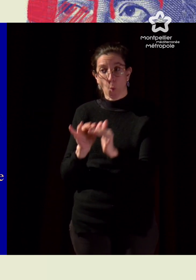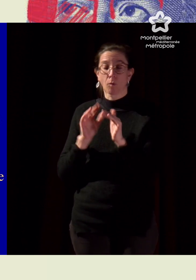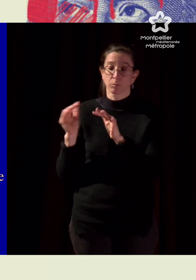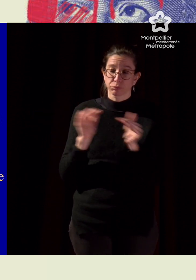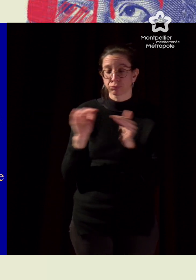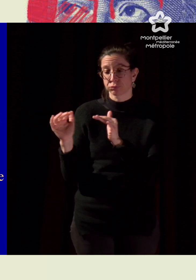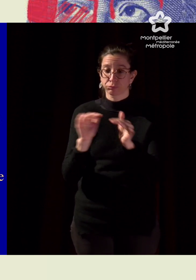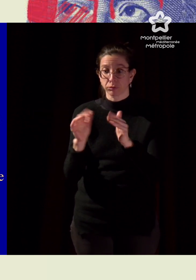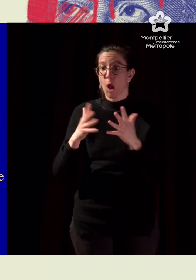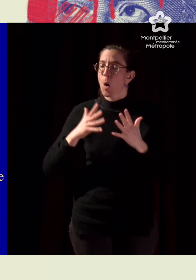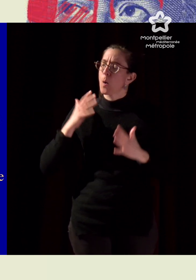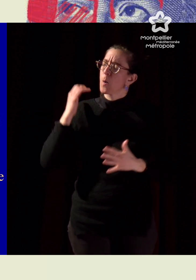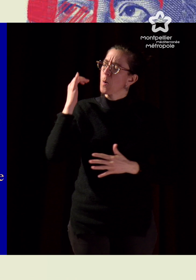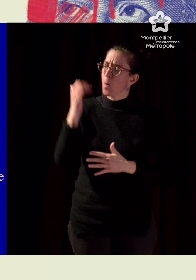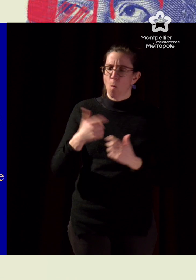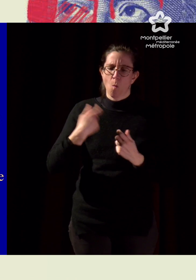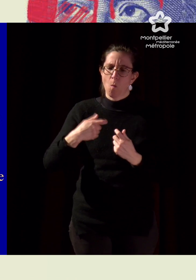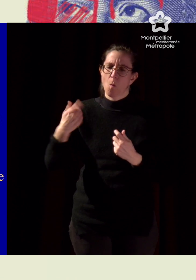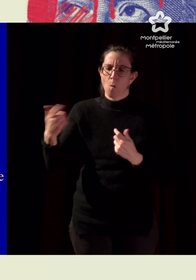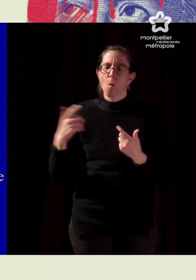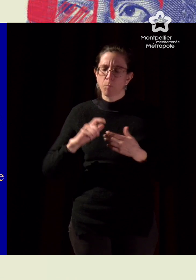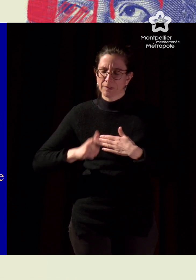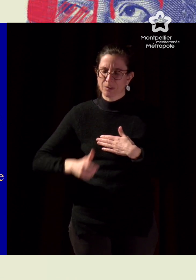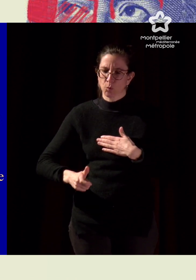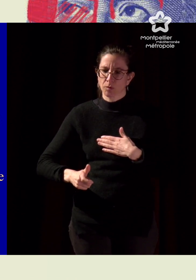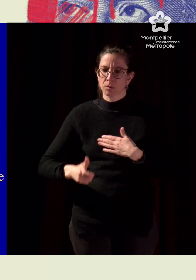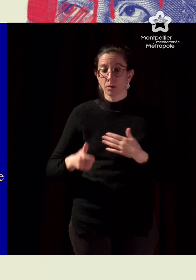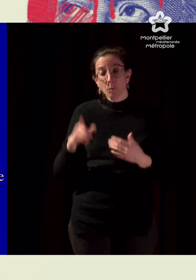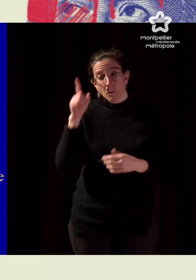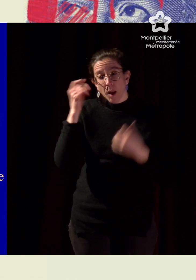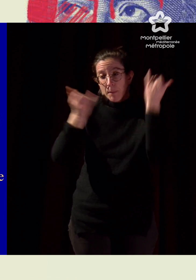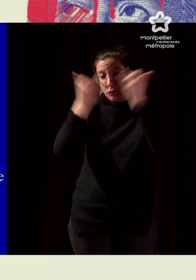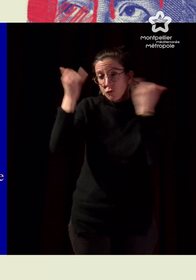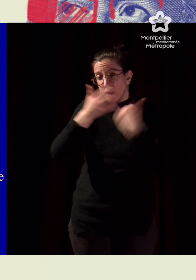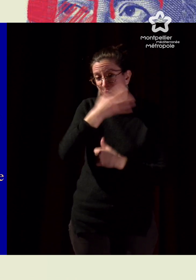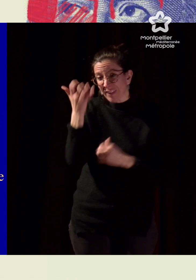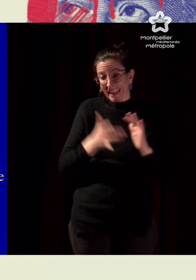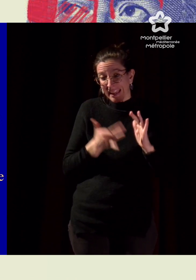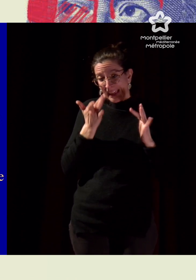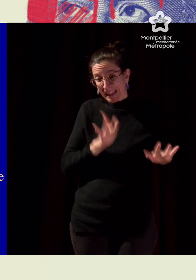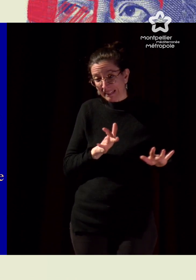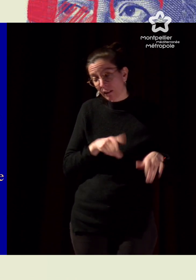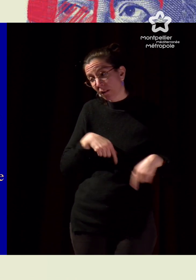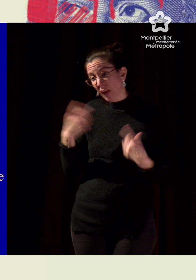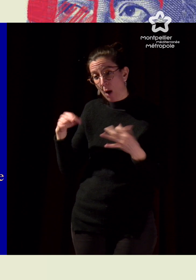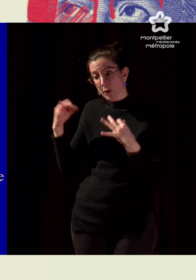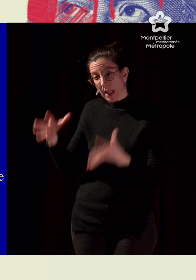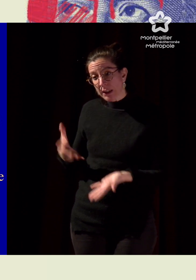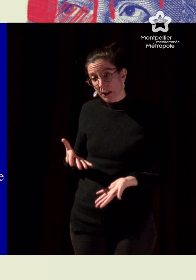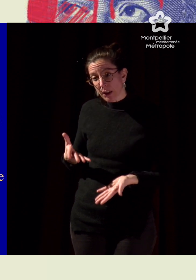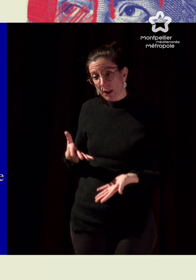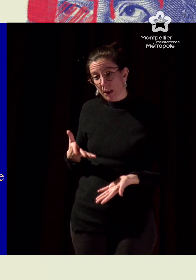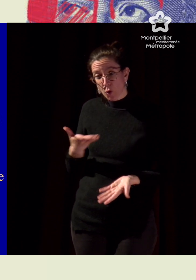La colonisation de l'Australie, ça prend 20 000 ans d'aller du Moyen-Orient à l'Australie. Il n'y a pas quelqu'un qui est parti avec son sac à dos d'Afrique qui